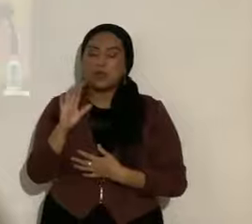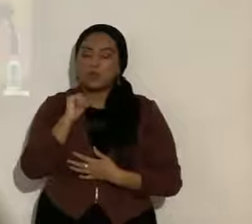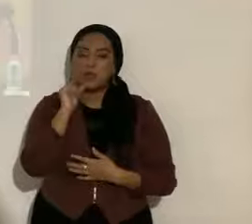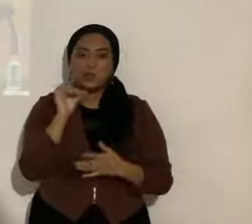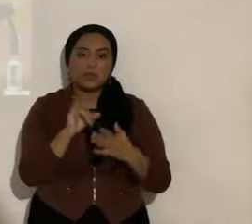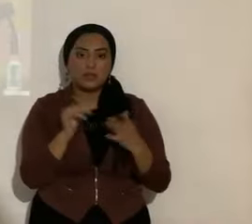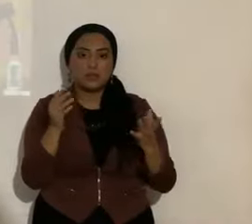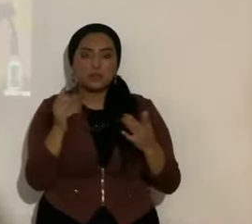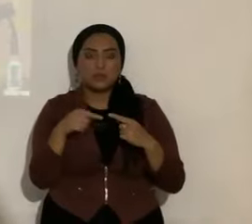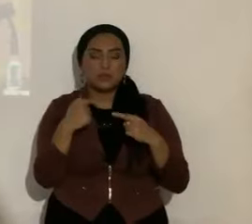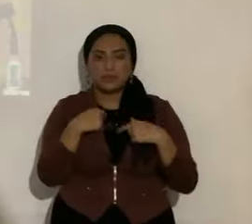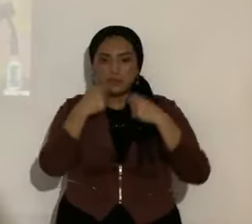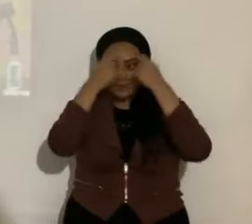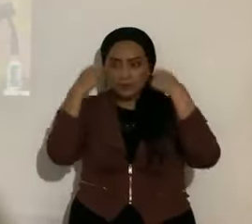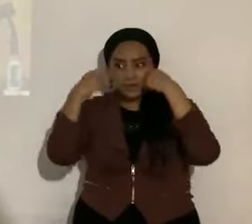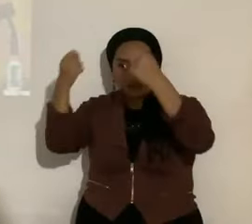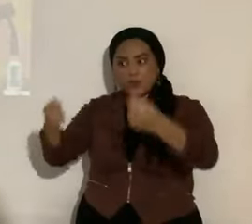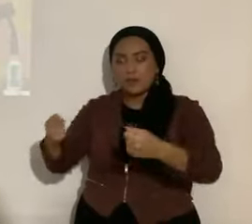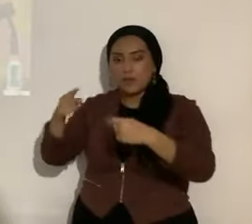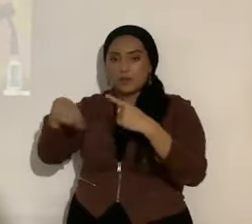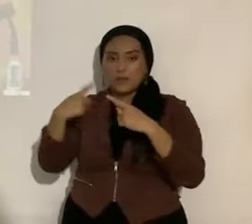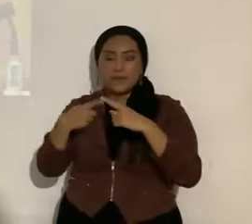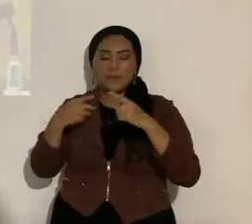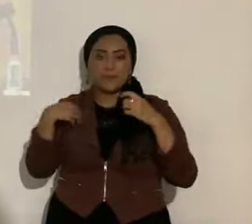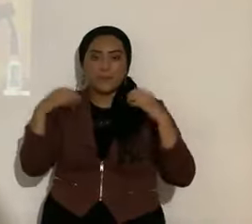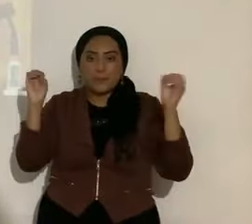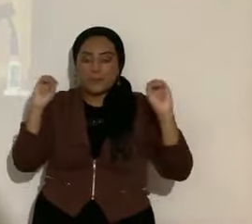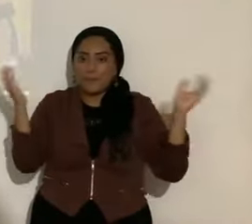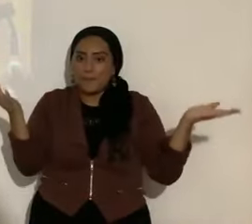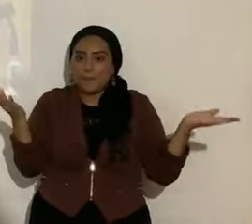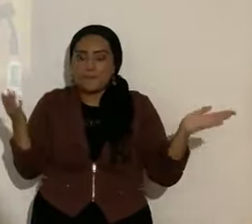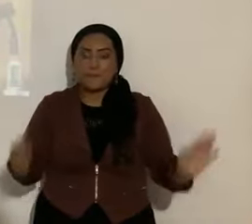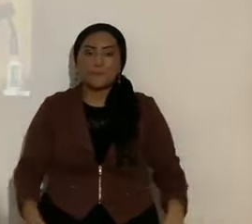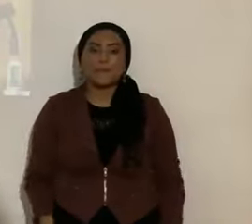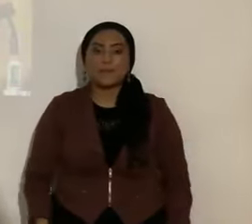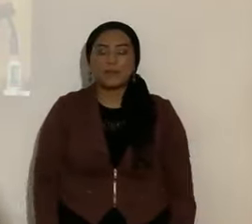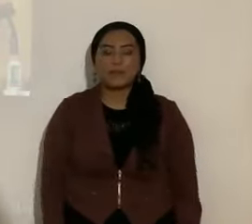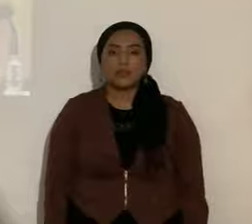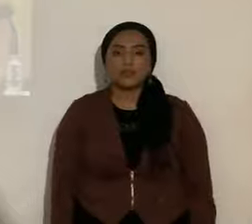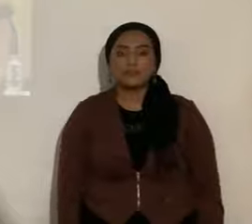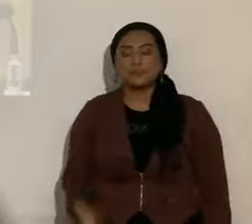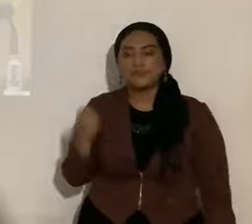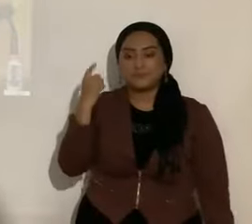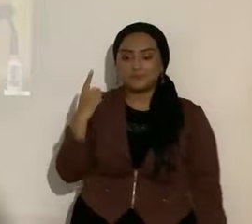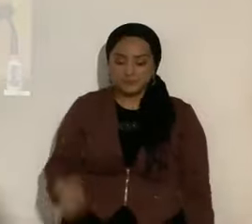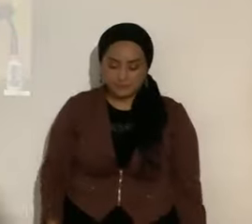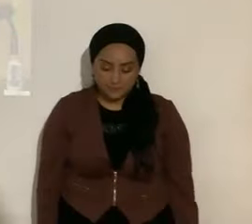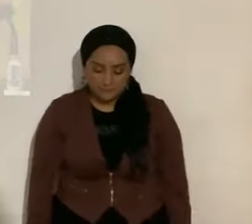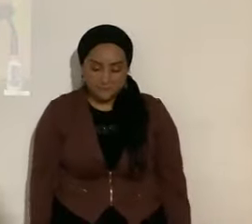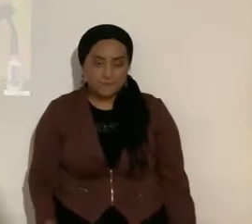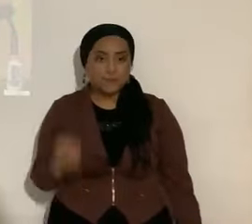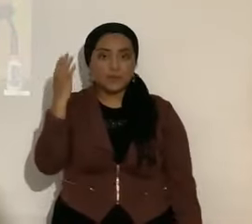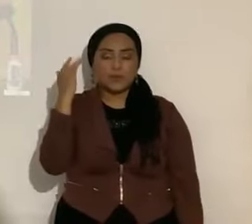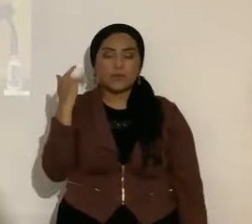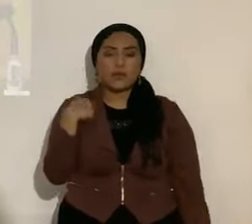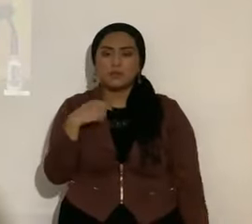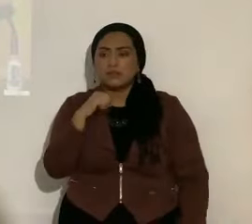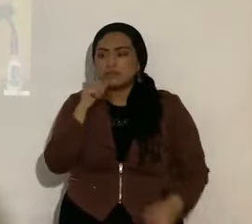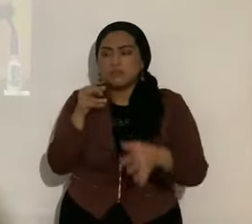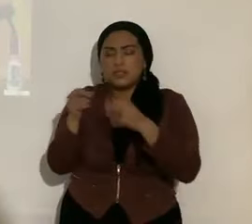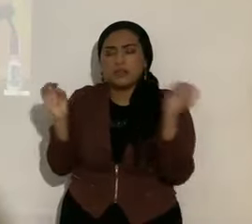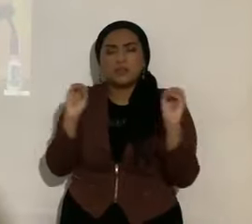pues cuando te puse el talit, cuando el Eterno me dijo que te llamara, yo ni te conocía, o sea, me doy a entender. Por eso ni les